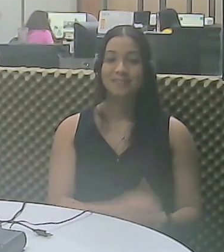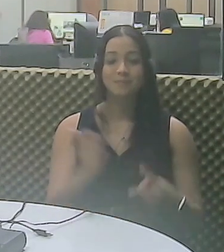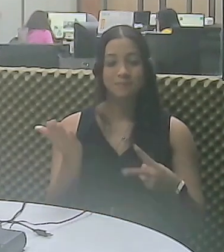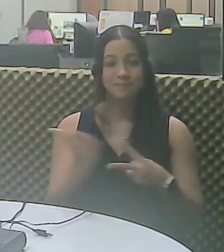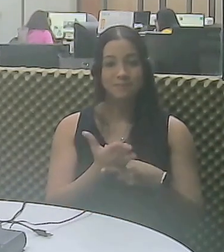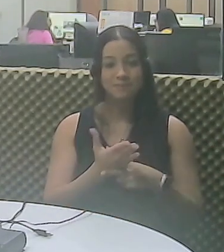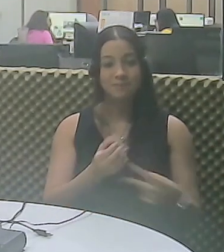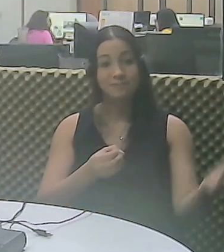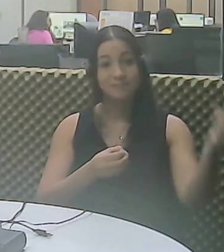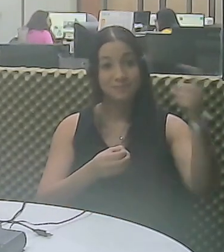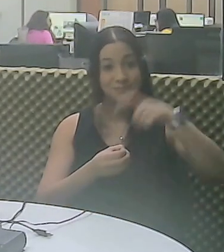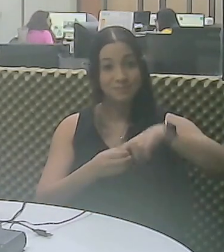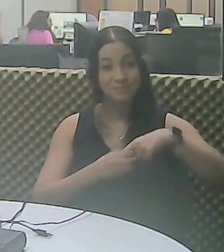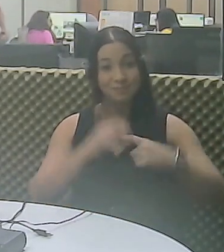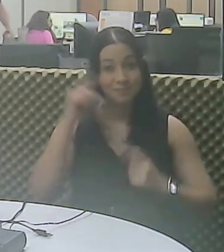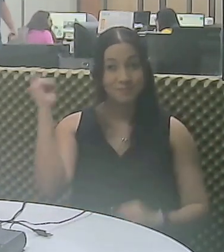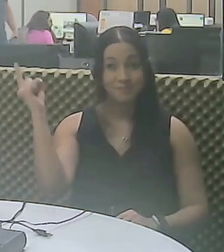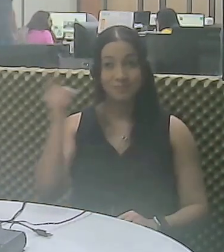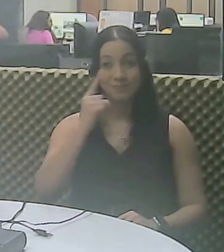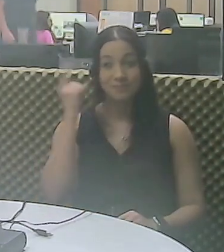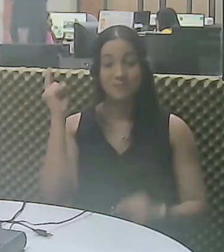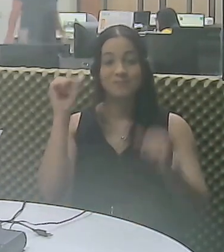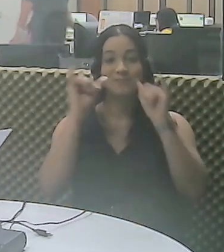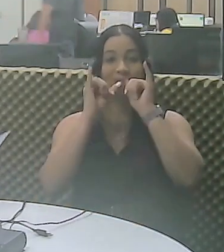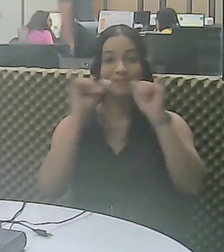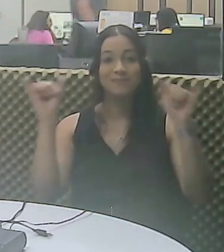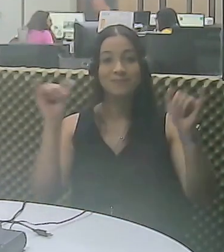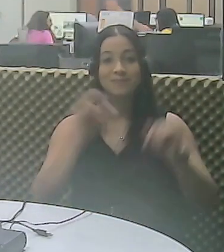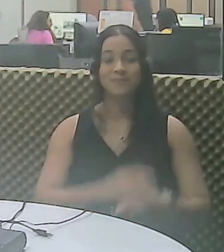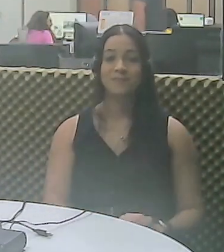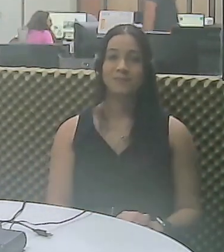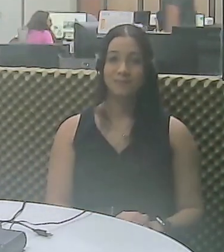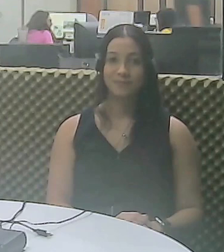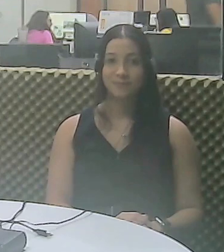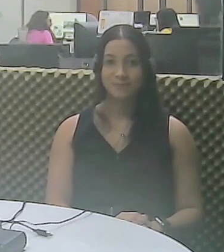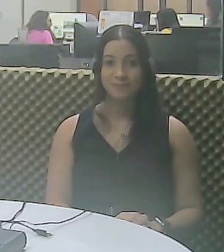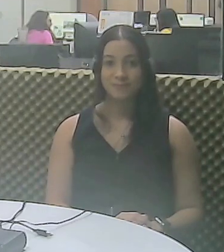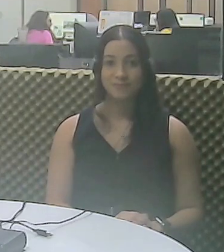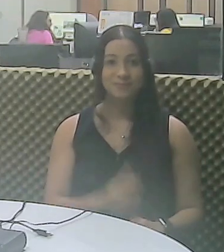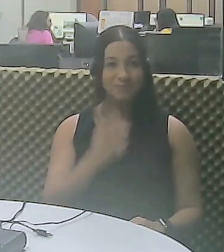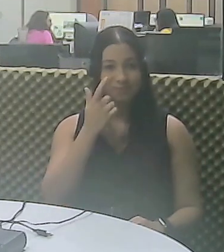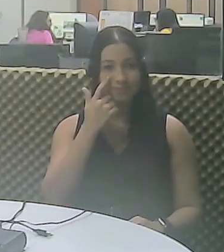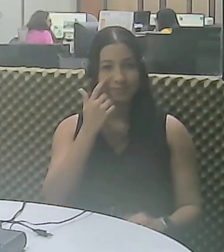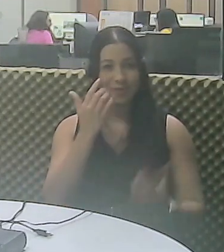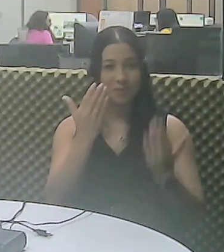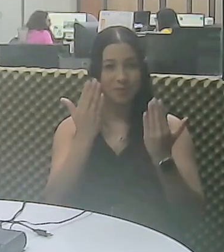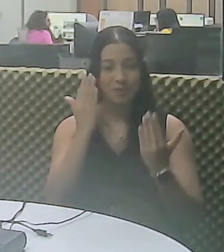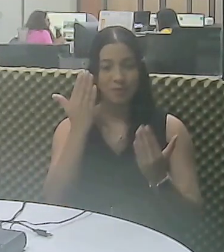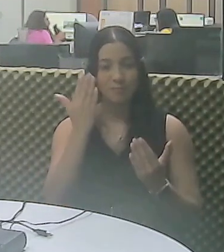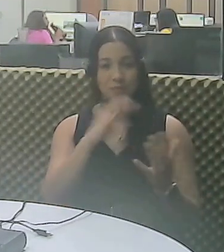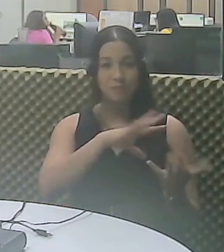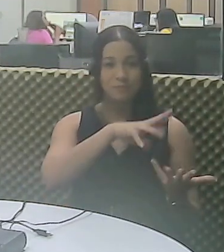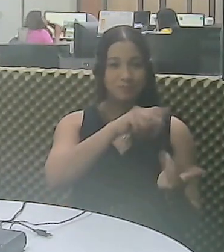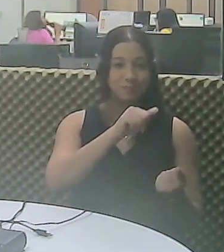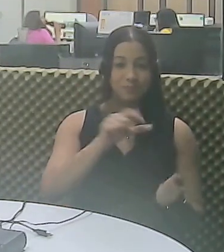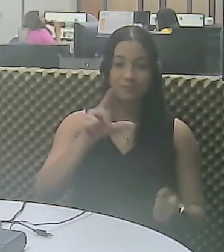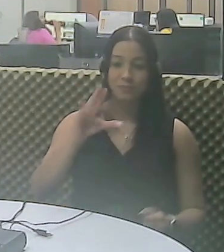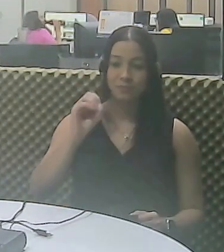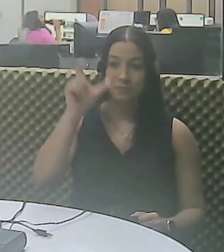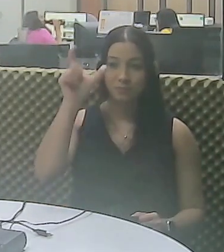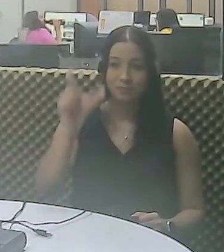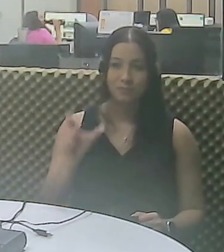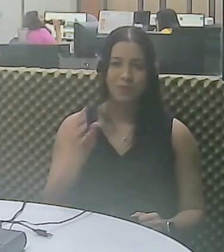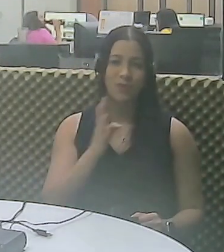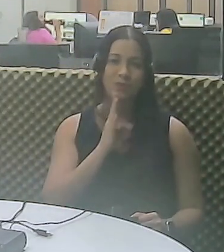Vamos para um rápido intervalo e logo voltamos com o giro de notícias. Esse é o espelho e esse é o planeta Terra. O seu Lúcio sabe